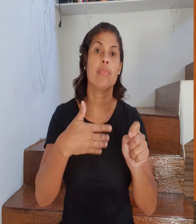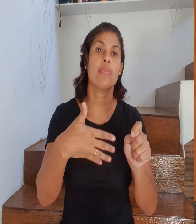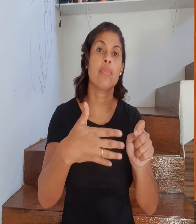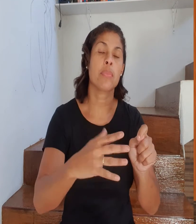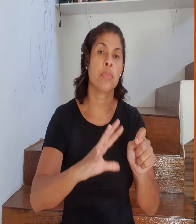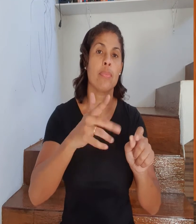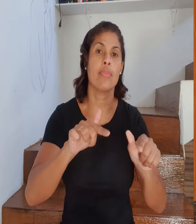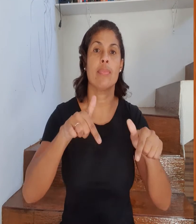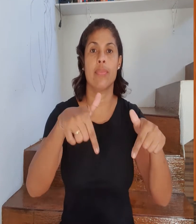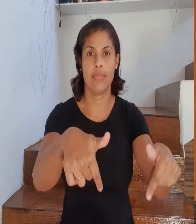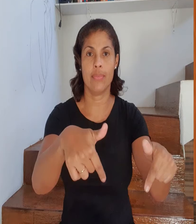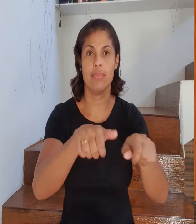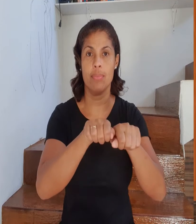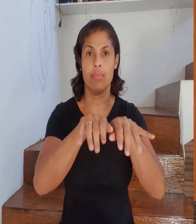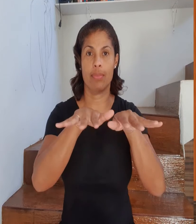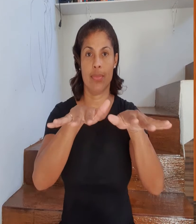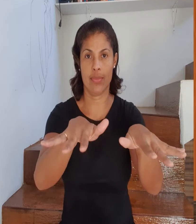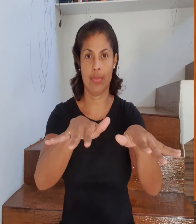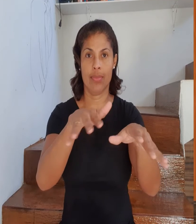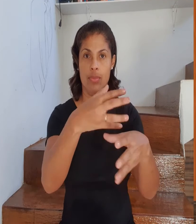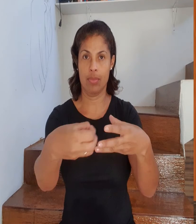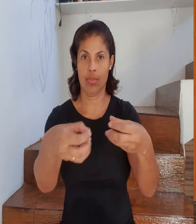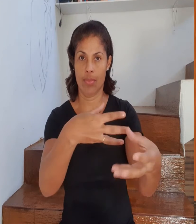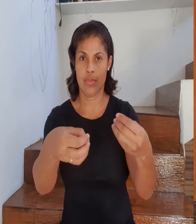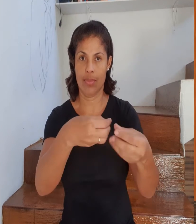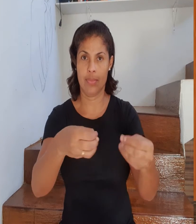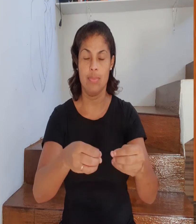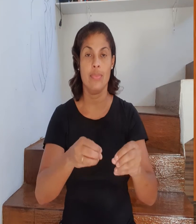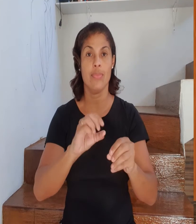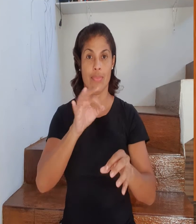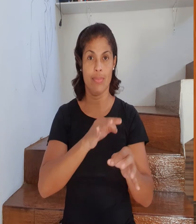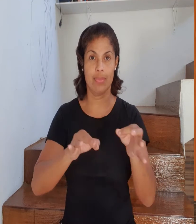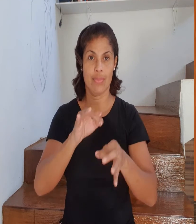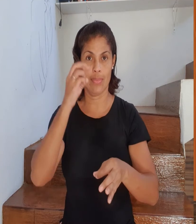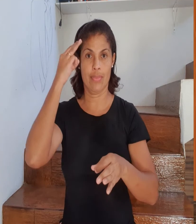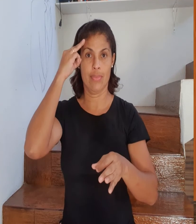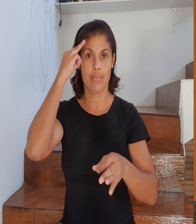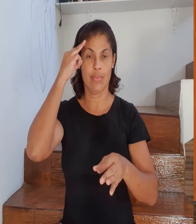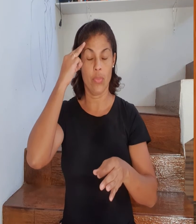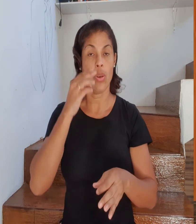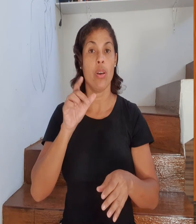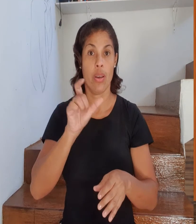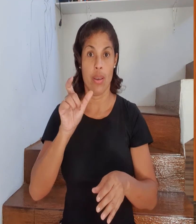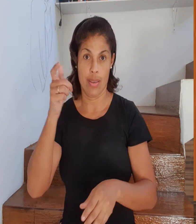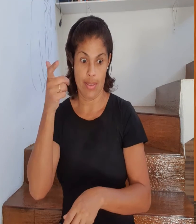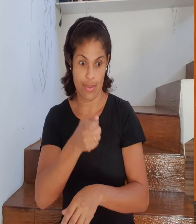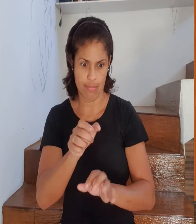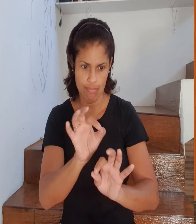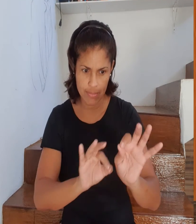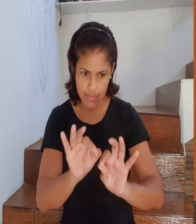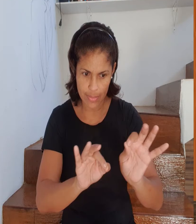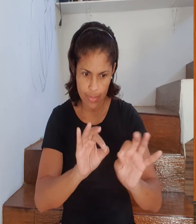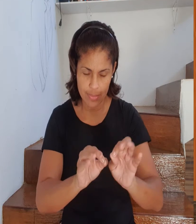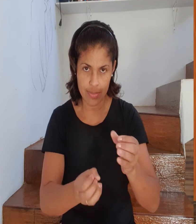controlada, para que ocorra a ativação e a expansão clonal das células de memória. Na produção das vacinas,